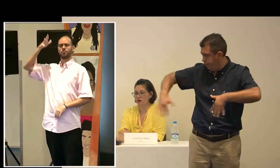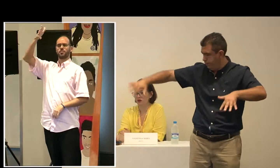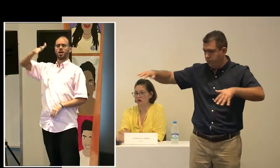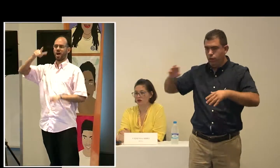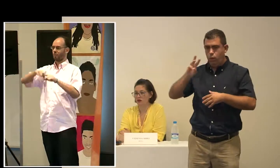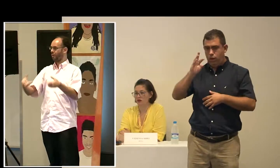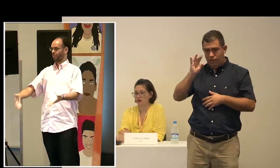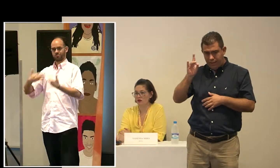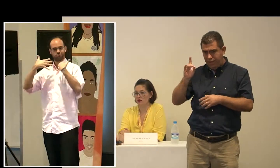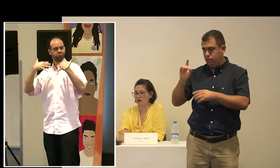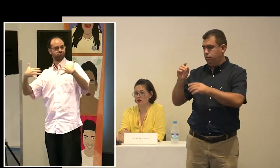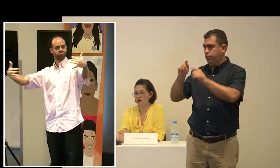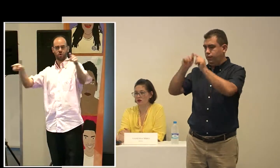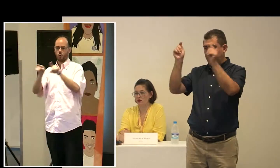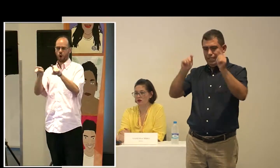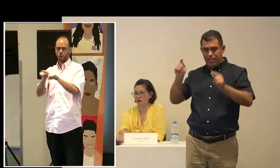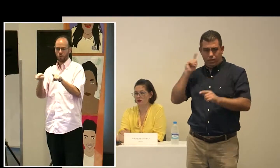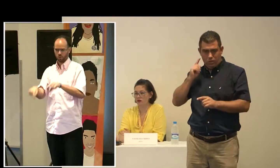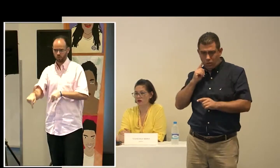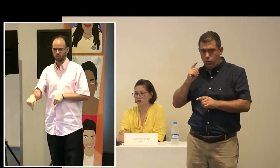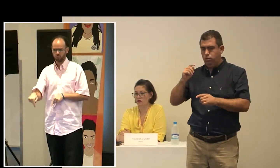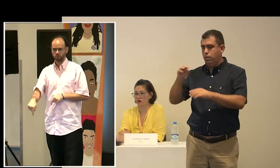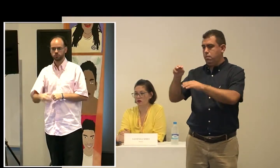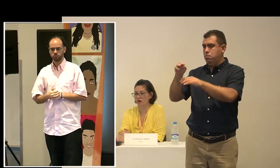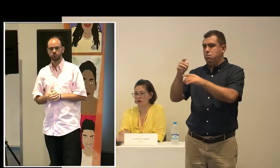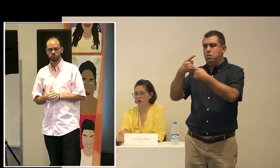Eles têm um trabalho importante na propagação,